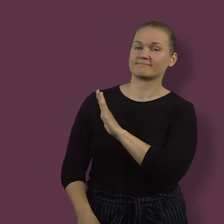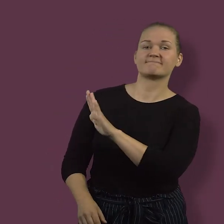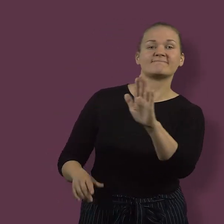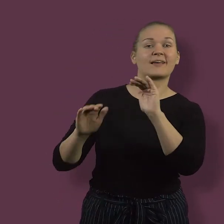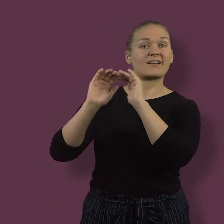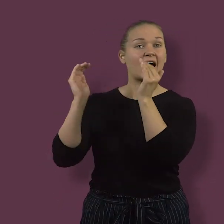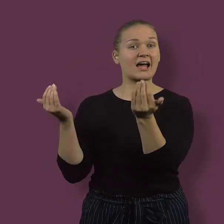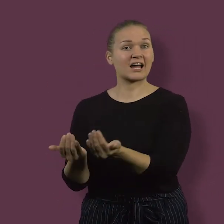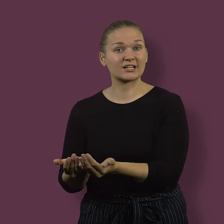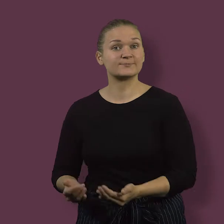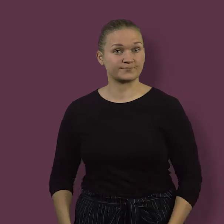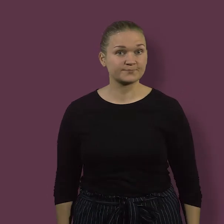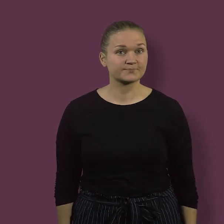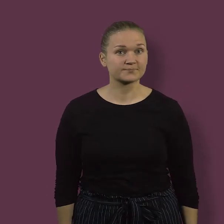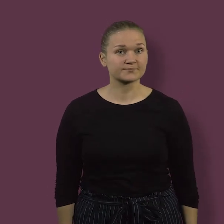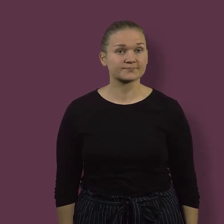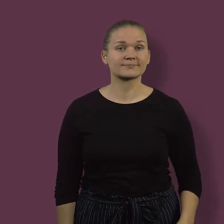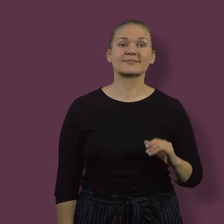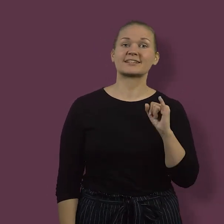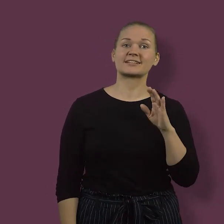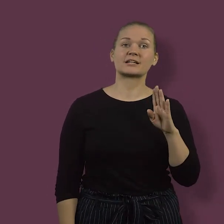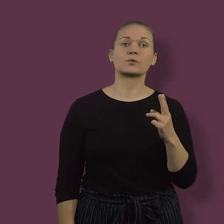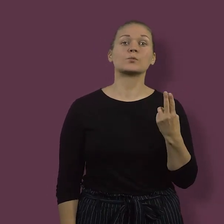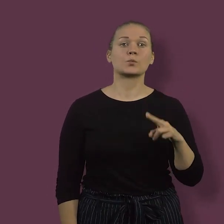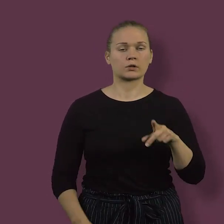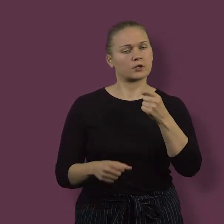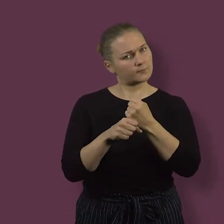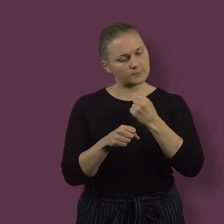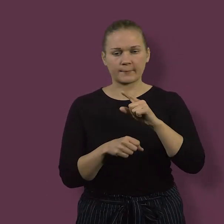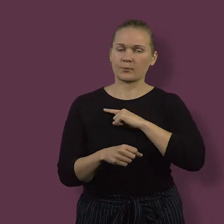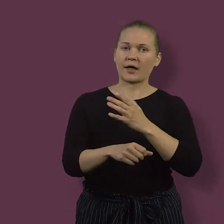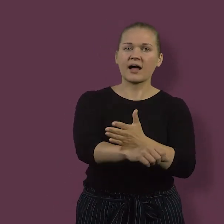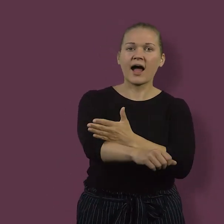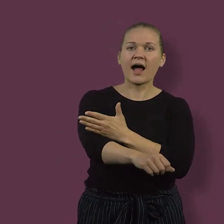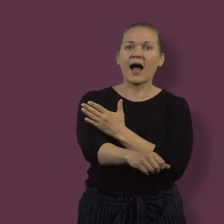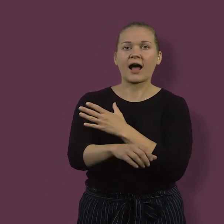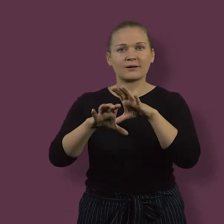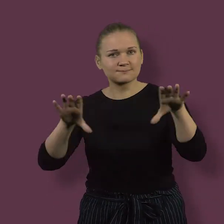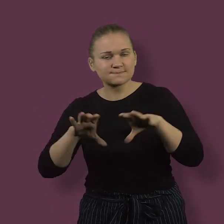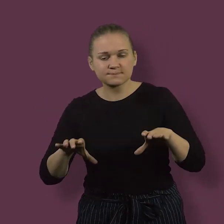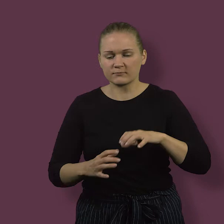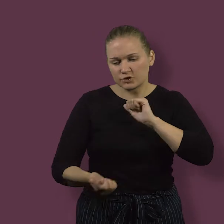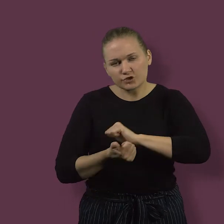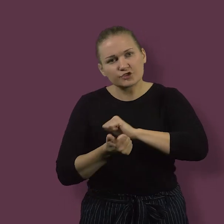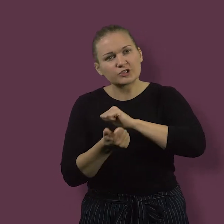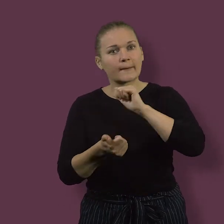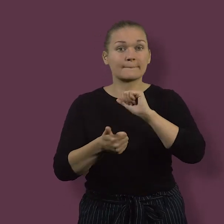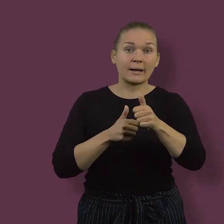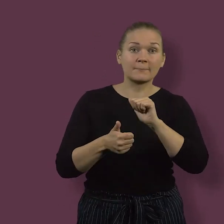med träsnitt i mycket stora format som hon trycker på papper eller textil. Hon klipper sedan sönder grundtrycken och